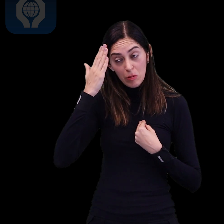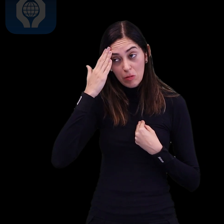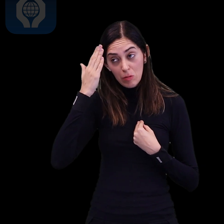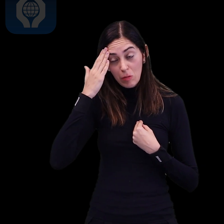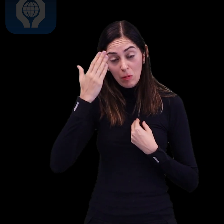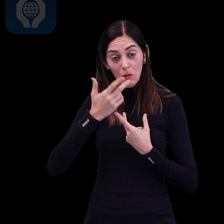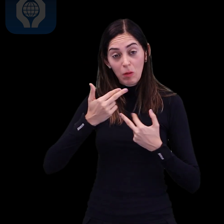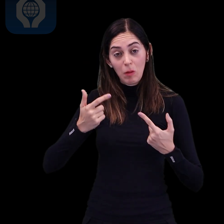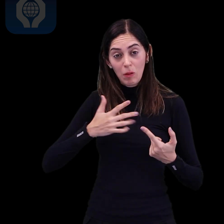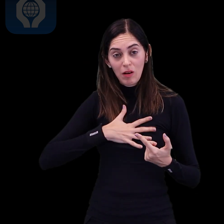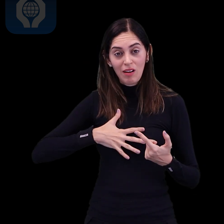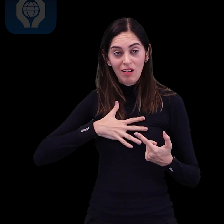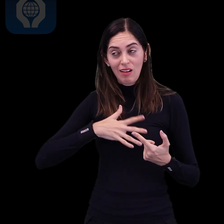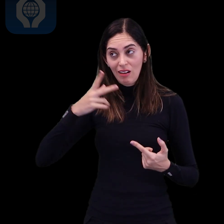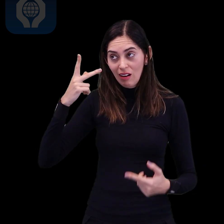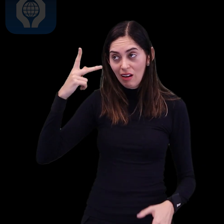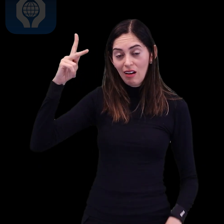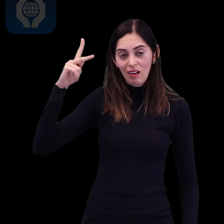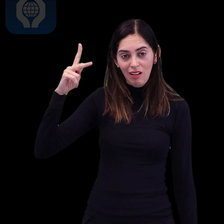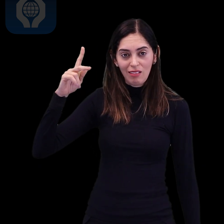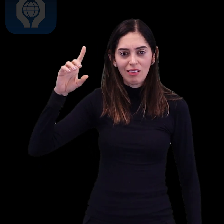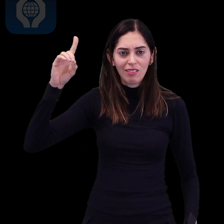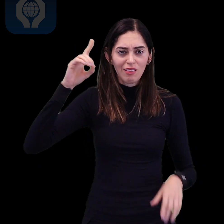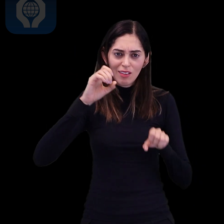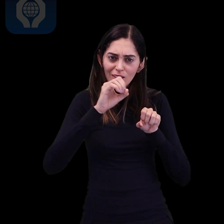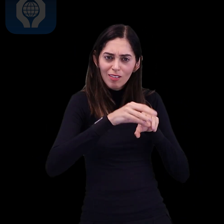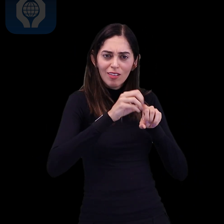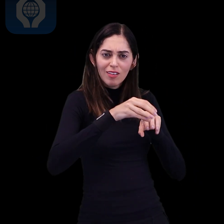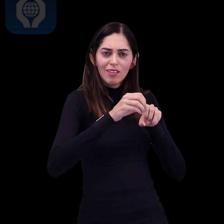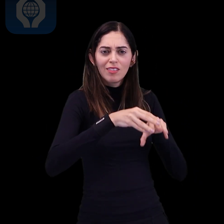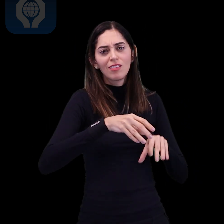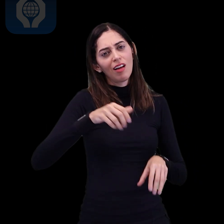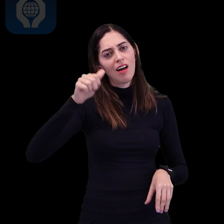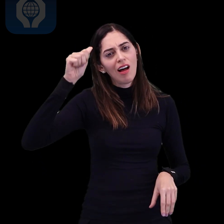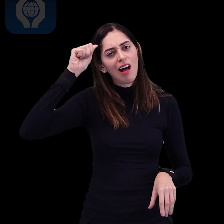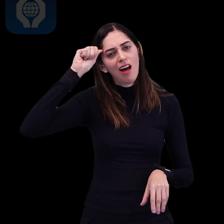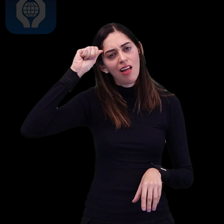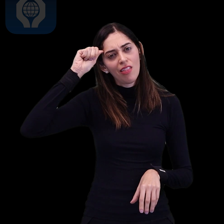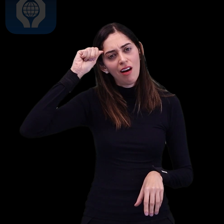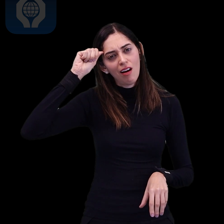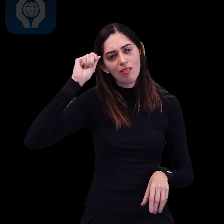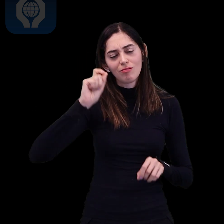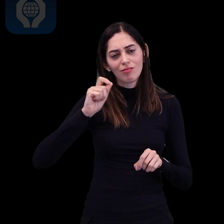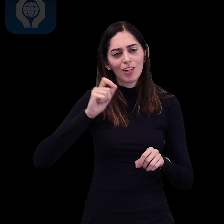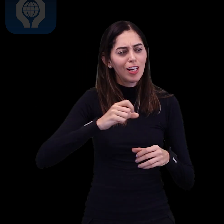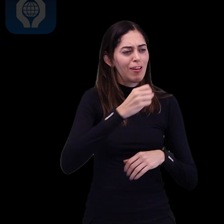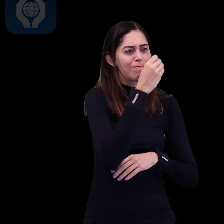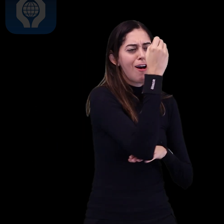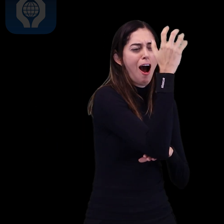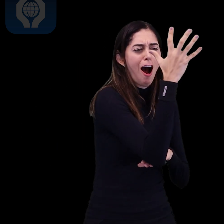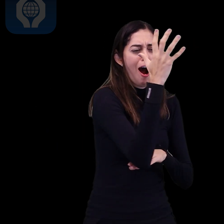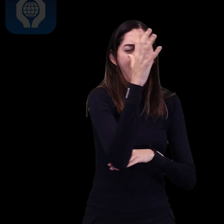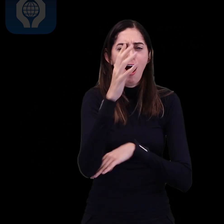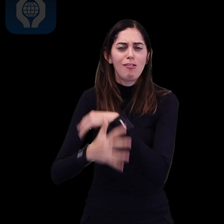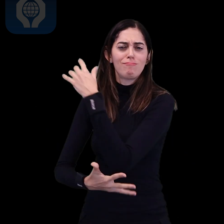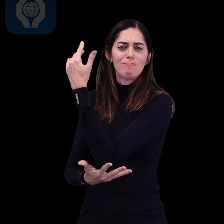lhe desagrada. Deus instruiu Adão. Deus plantou uma infinita variedade de árvores que